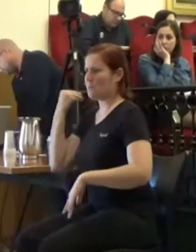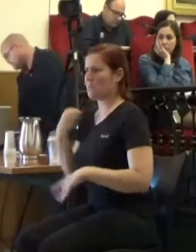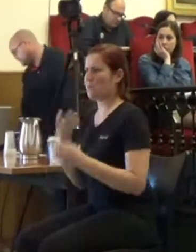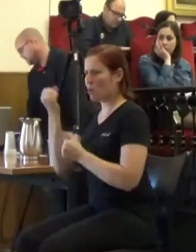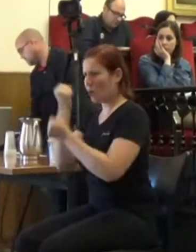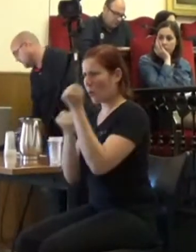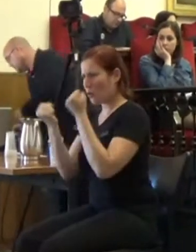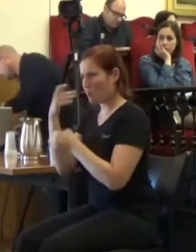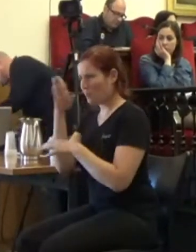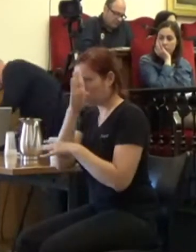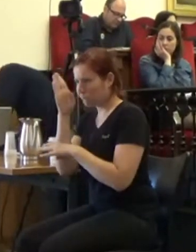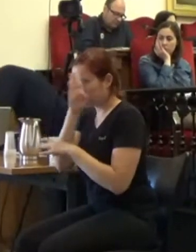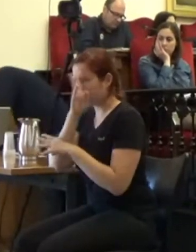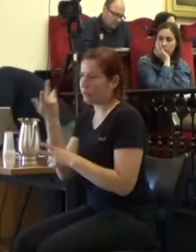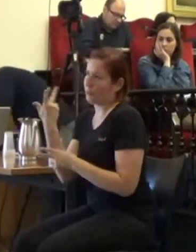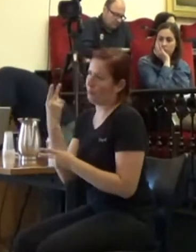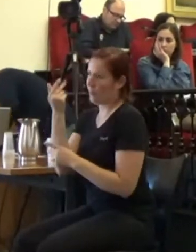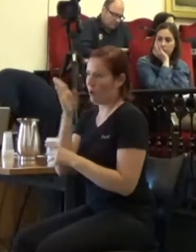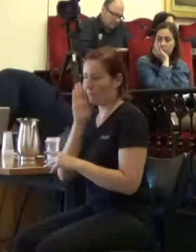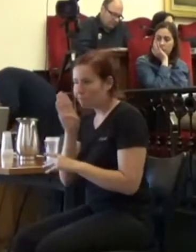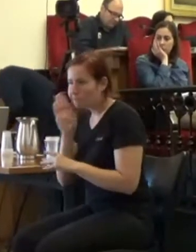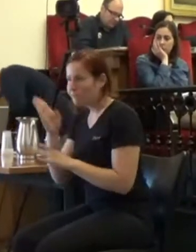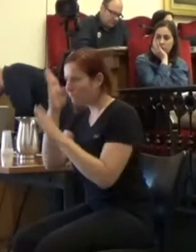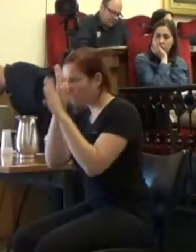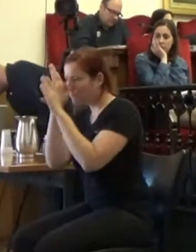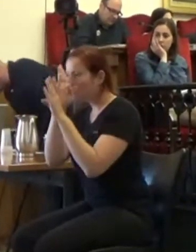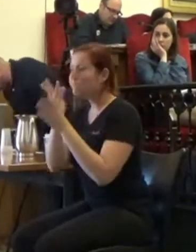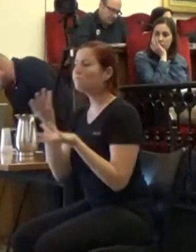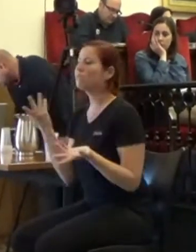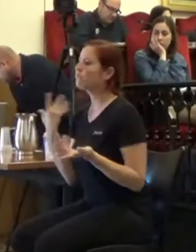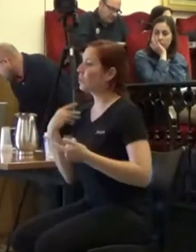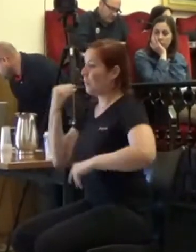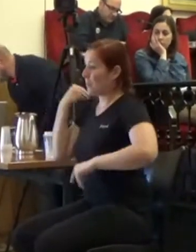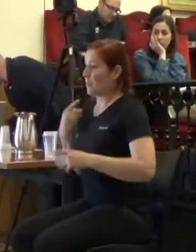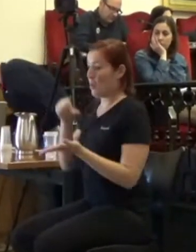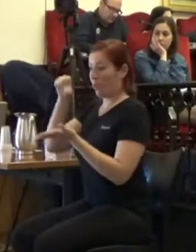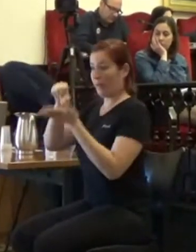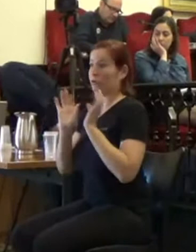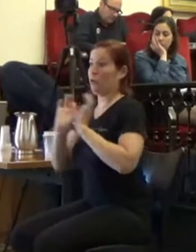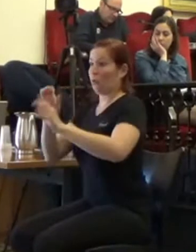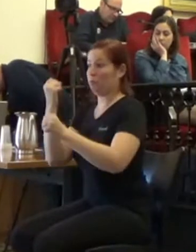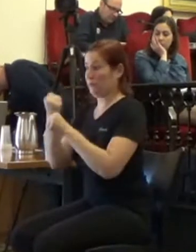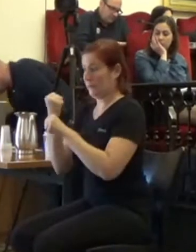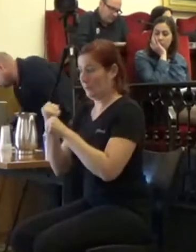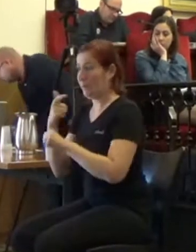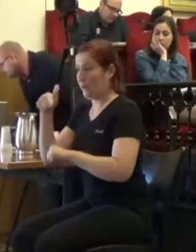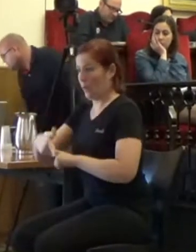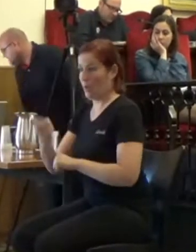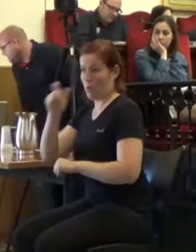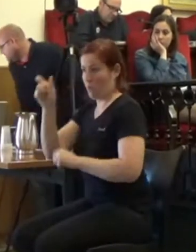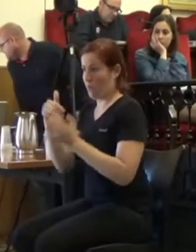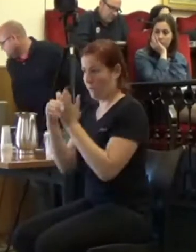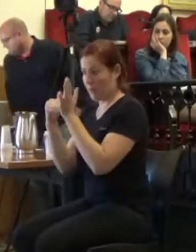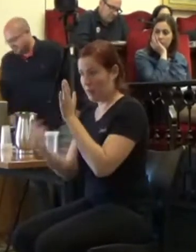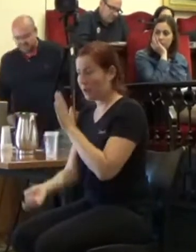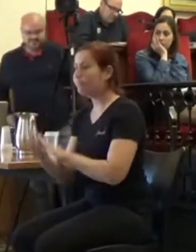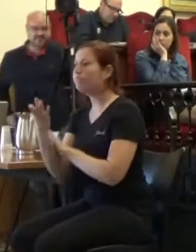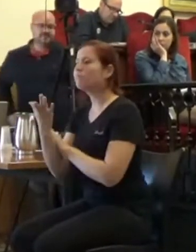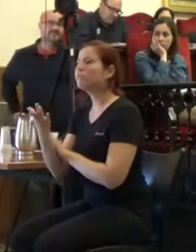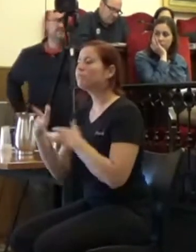sin energía en dinero negro, dentro de los supuestos centros especiales de empleo que hay en toda la comunidad valenciana. En